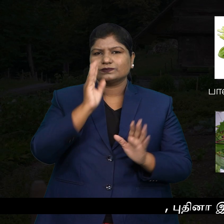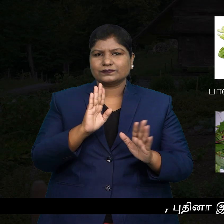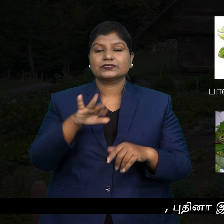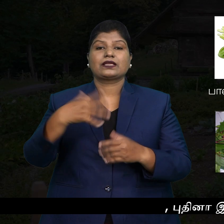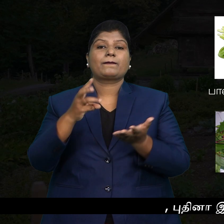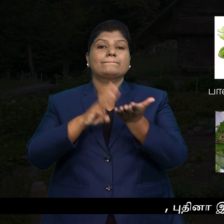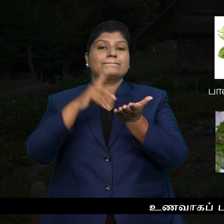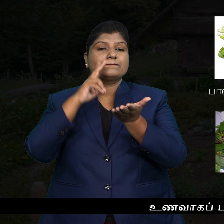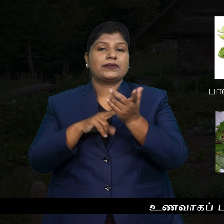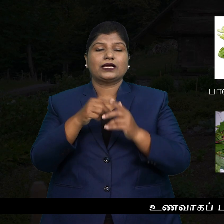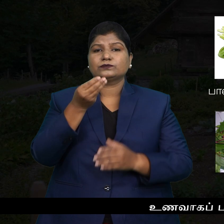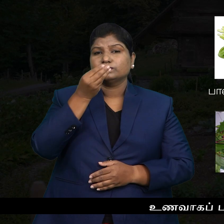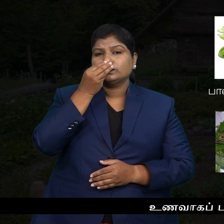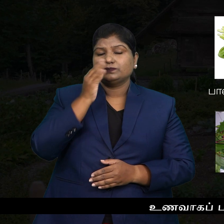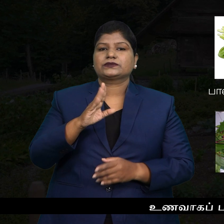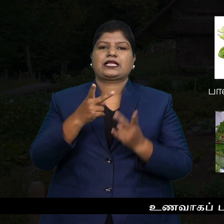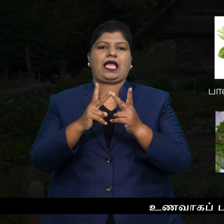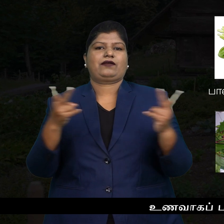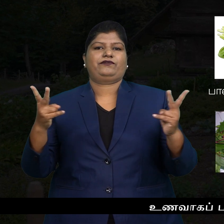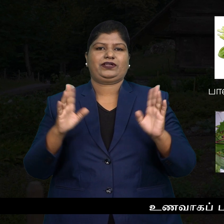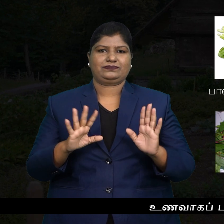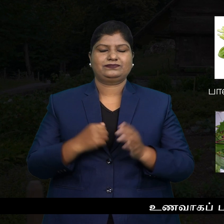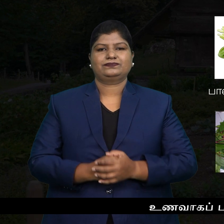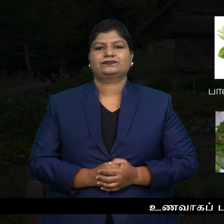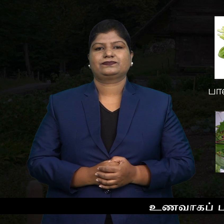புதினா இலைகள் போன்றவை உணவாக பயன்படுத்தப்படுகின்றன.